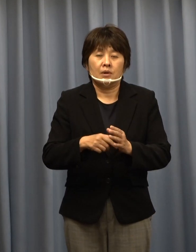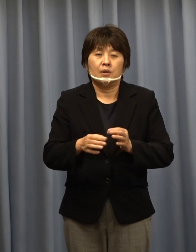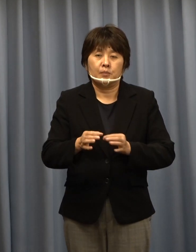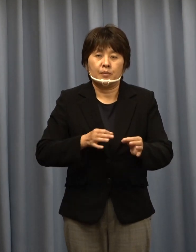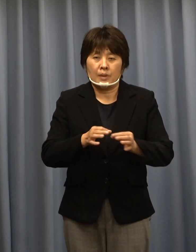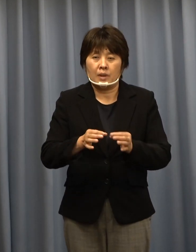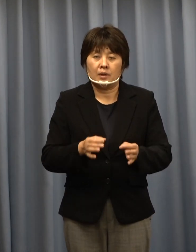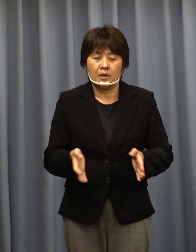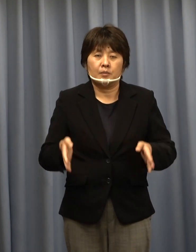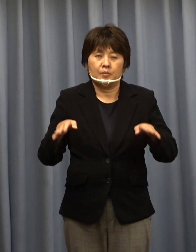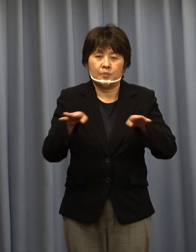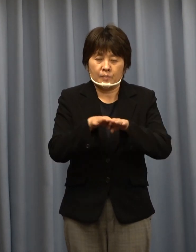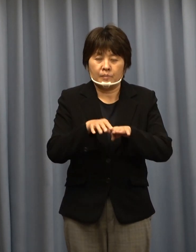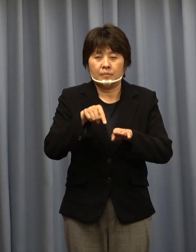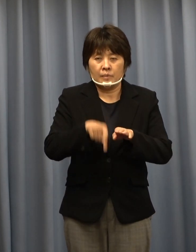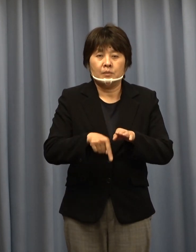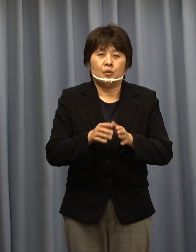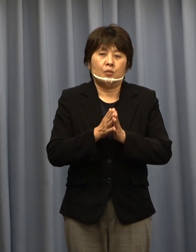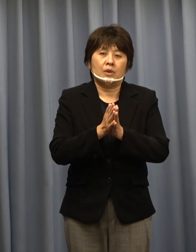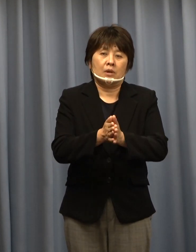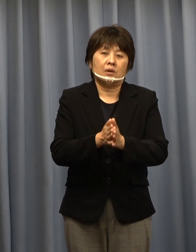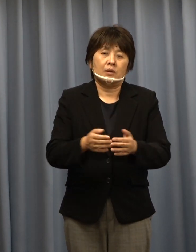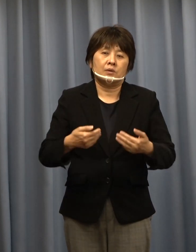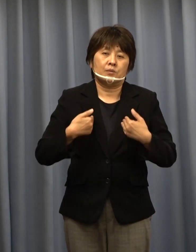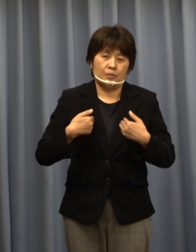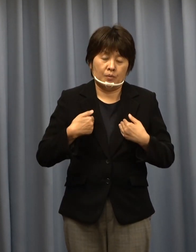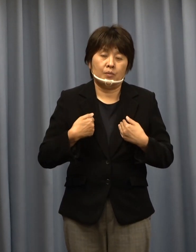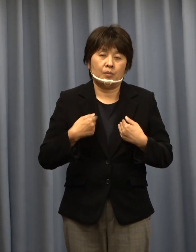、制限をするべきという考えです。